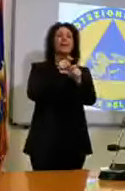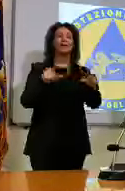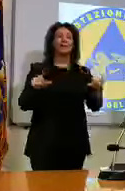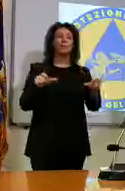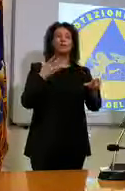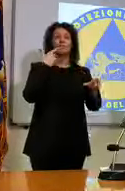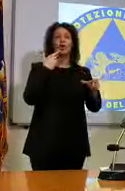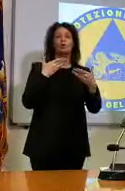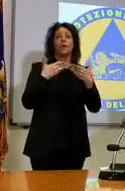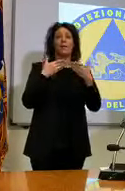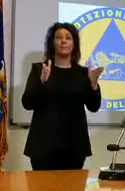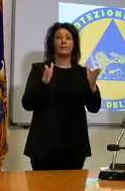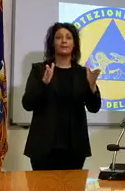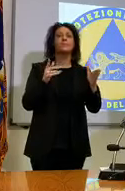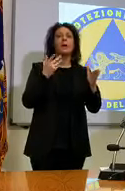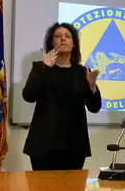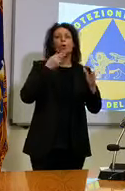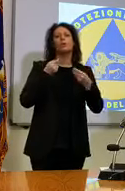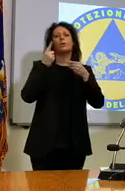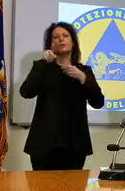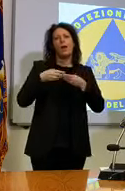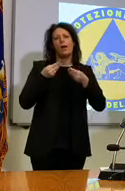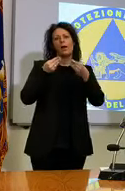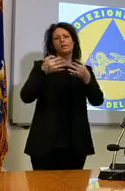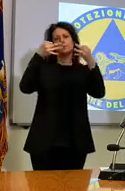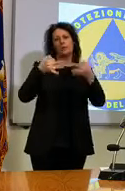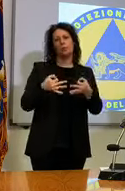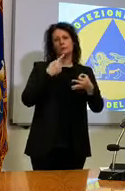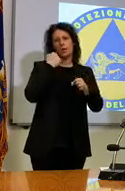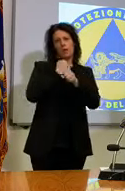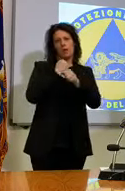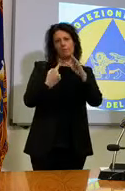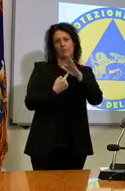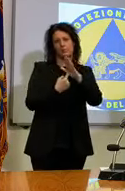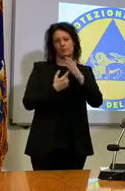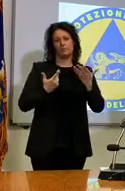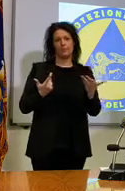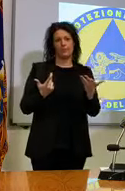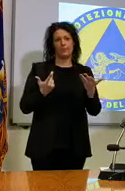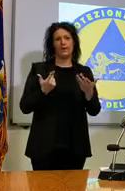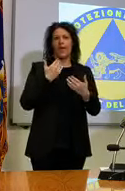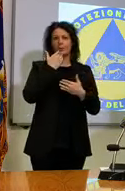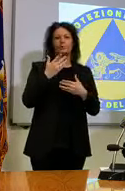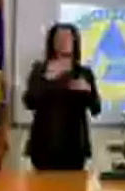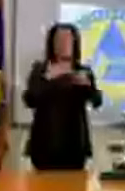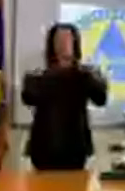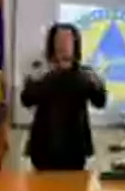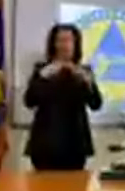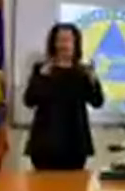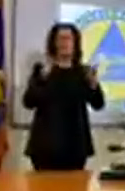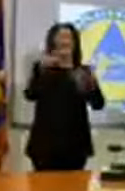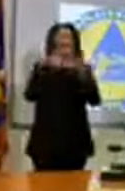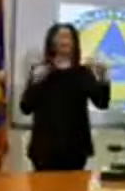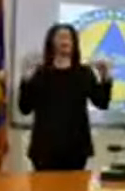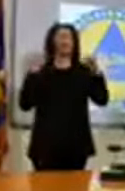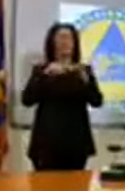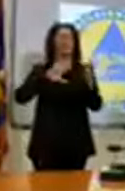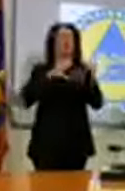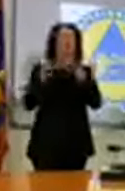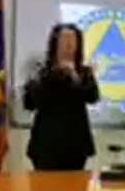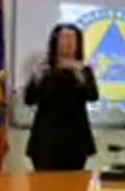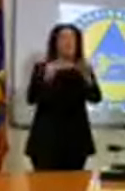aprire, vogliamo anche mettere in sicurezza i lavoratori, perché non potremo trovarci con un mega contagio in azienda e ripartire da zero. Quindi